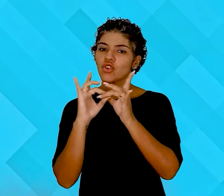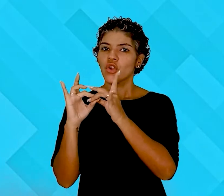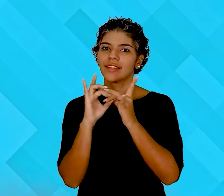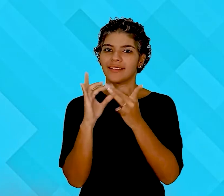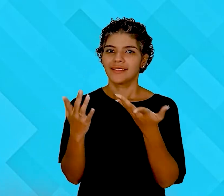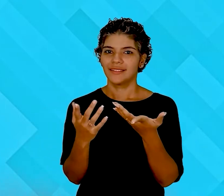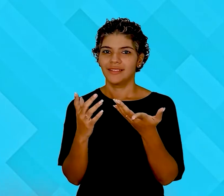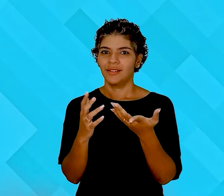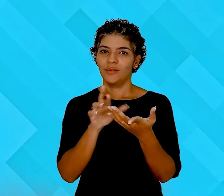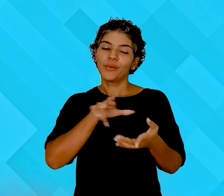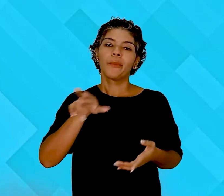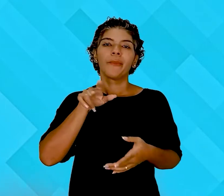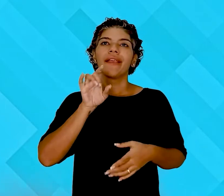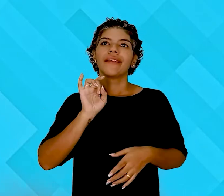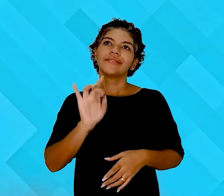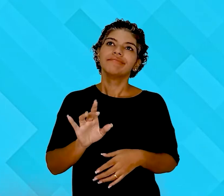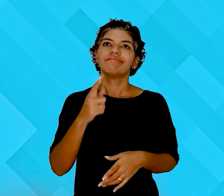isso, faça aquilo. Não precisa ser, né?